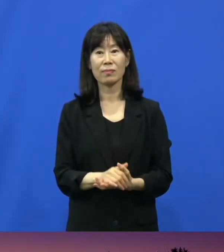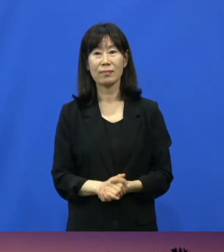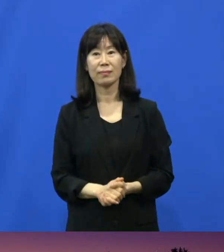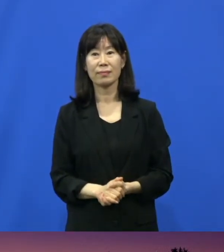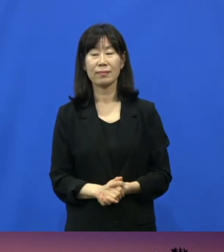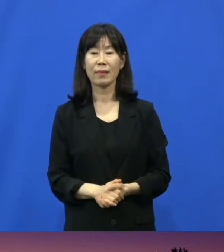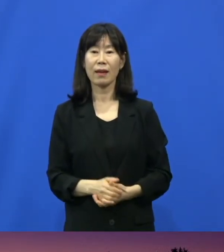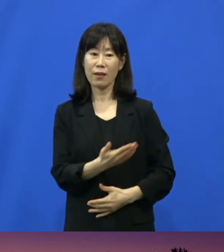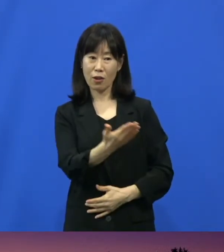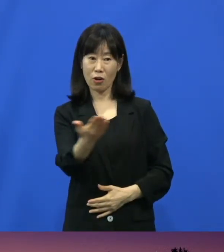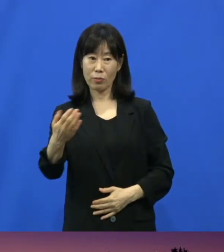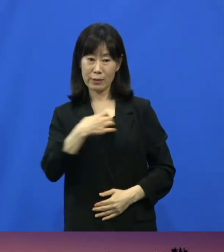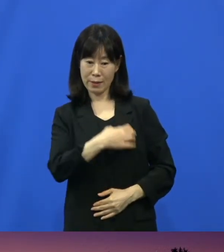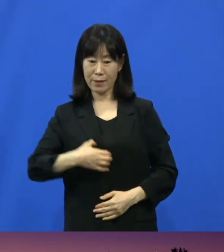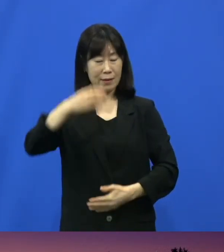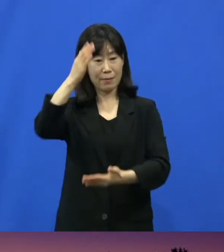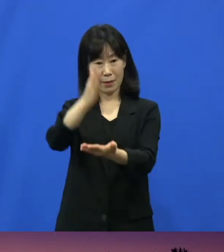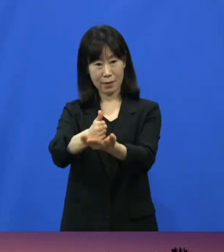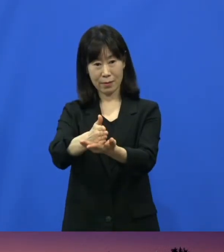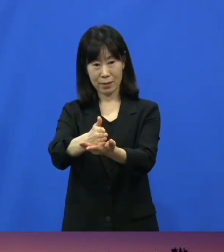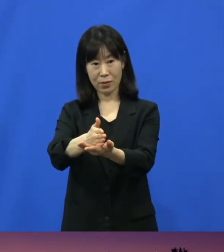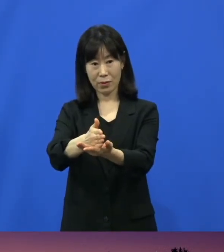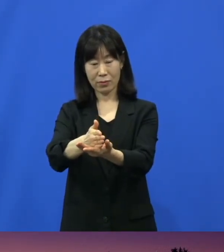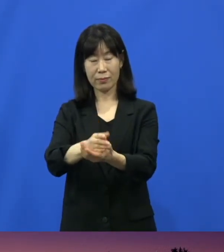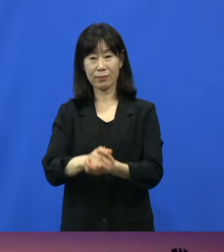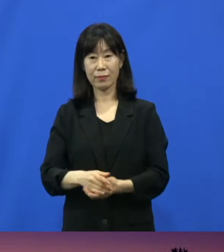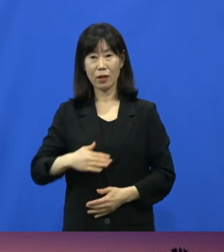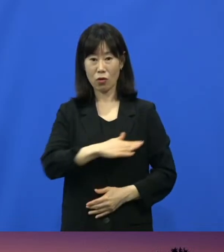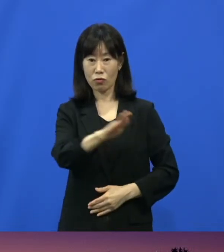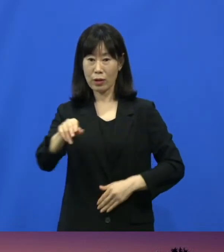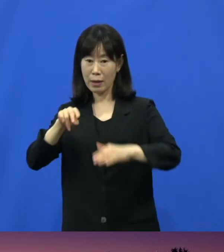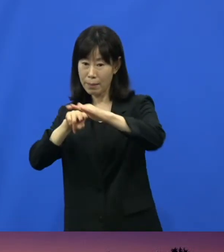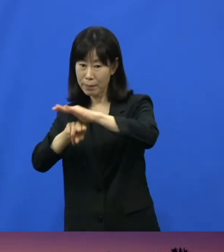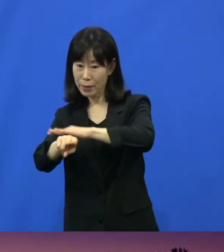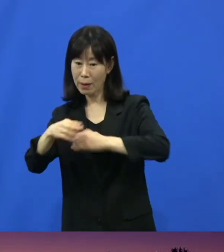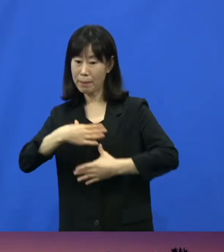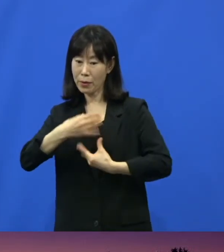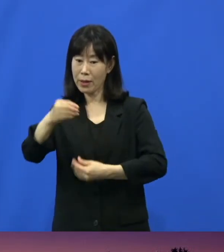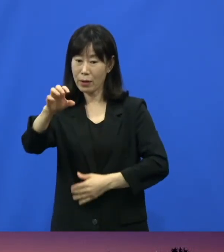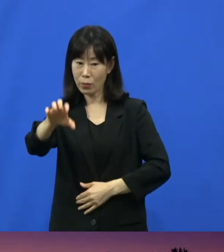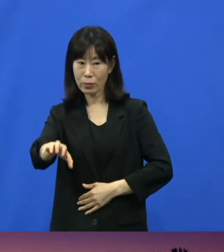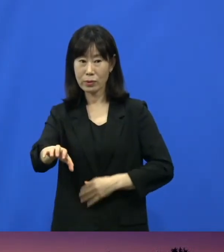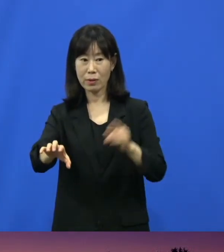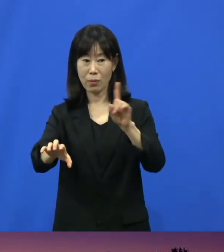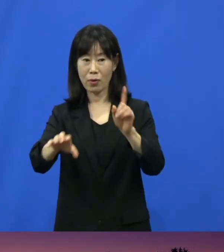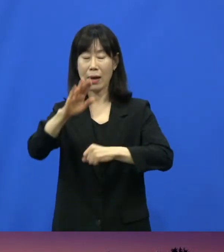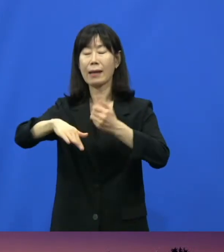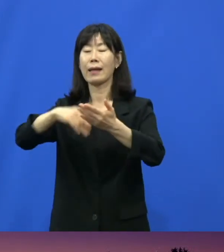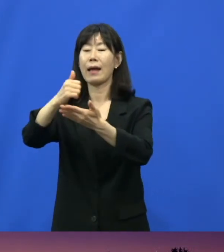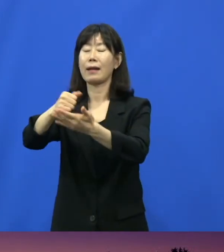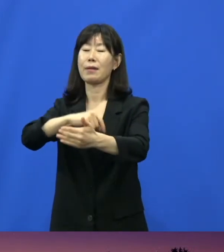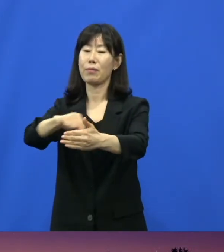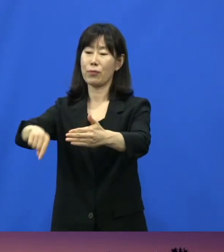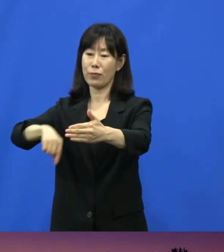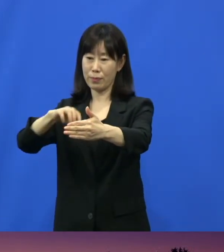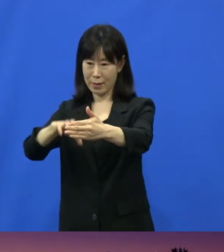그러나 여러분, 염려하지 마십시오. 우리에게 피할 곳은 하나님의 품이 있기